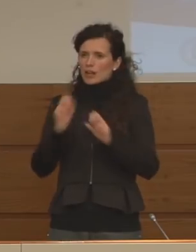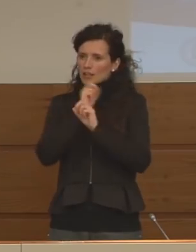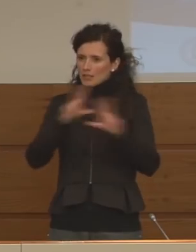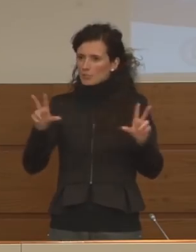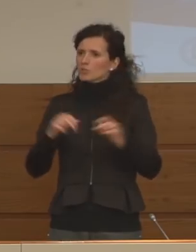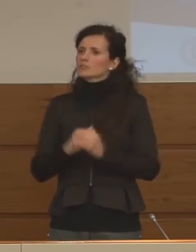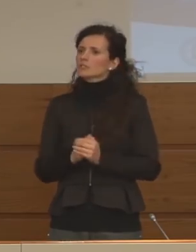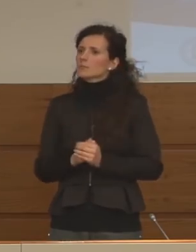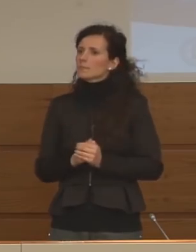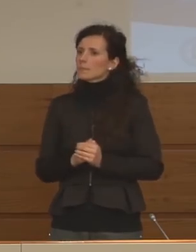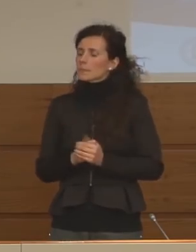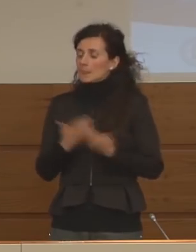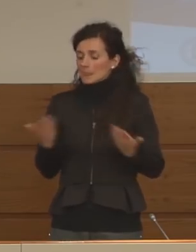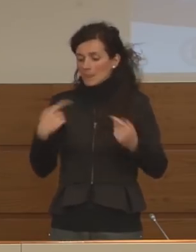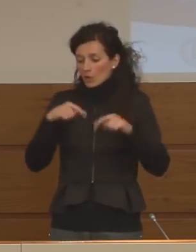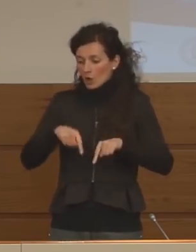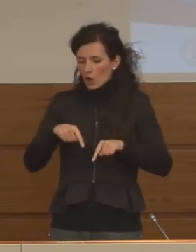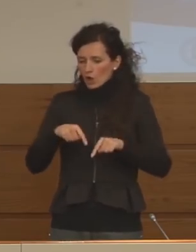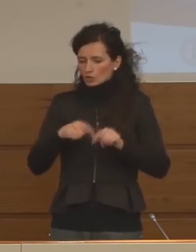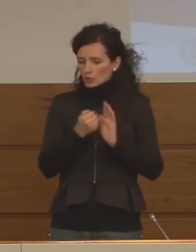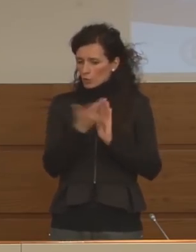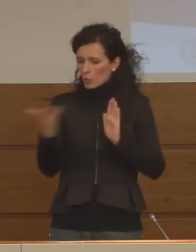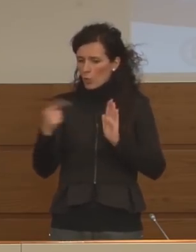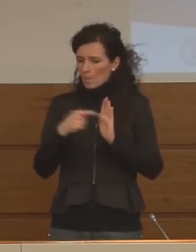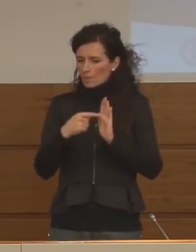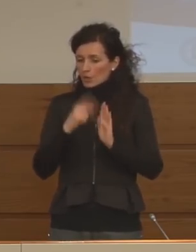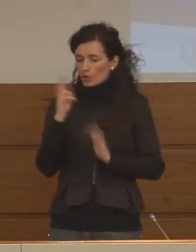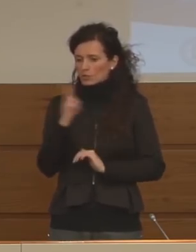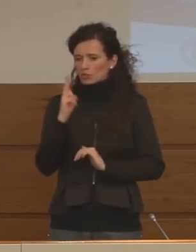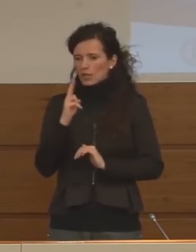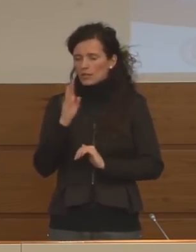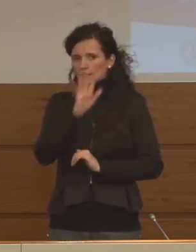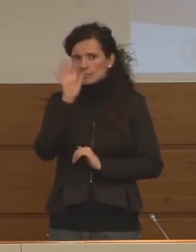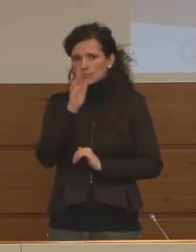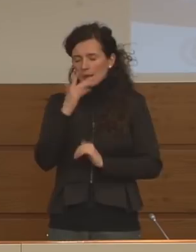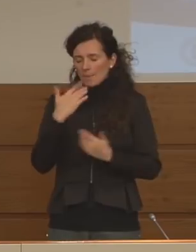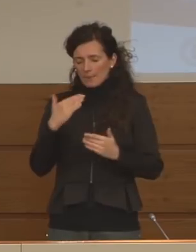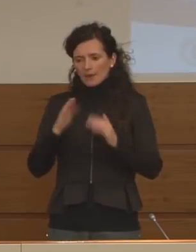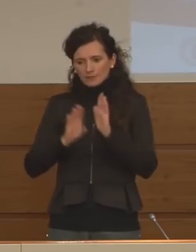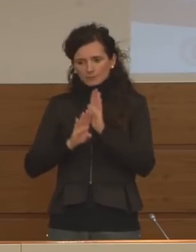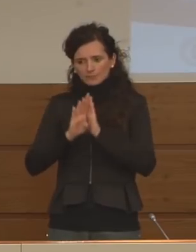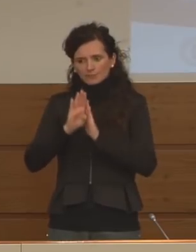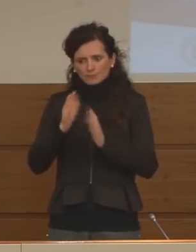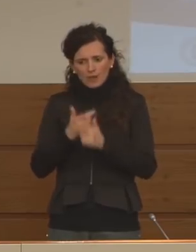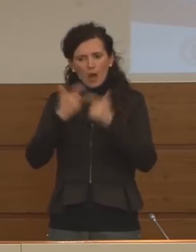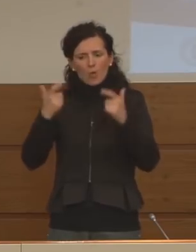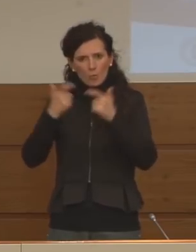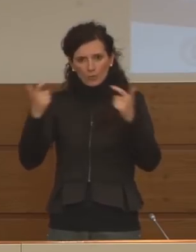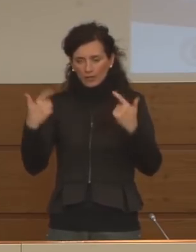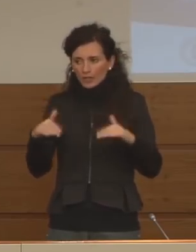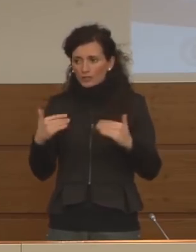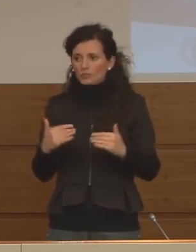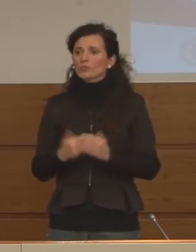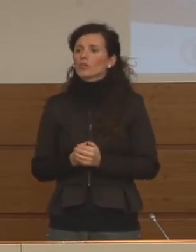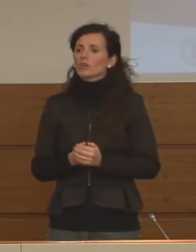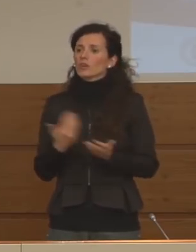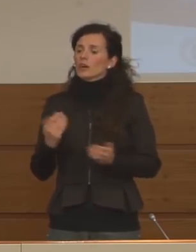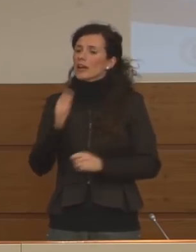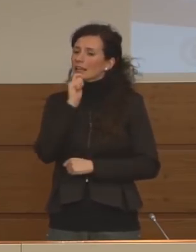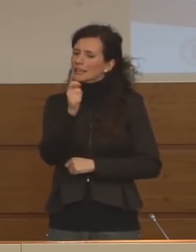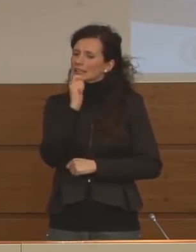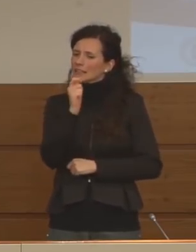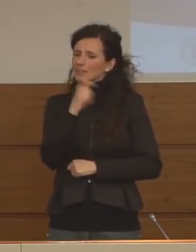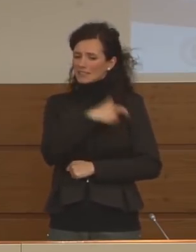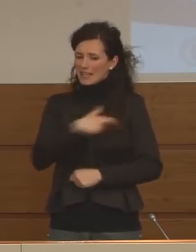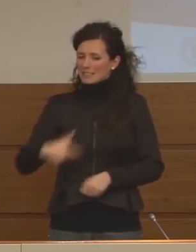decessi è quasi più alto di sempre però in in un'intervista il sindaco